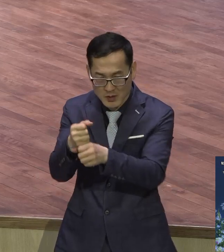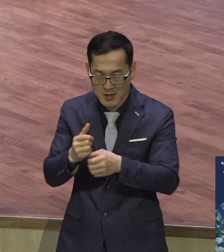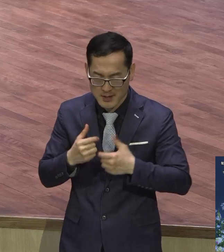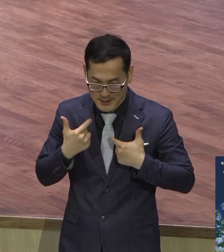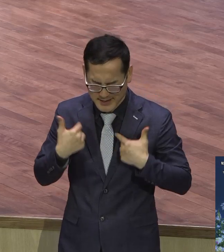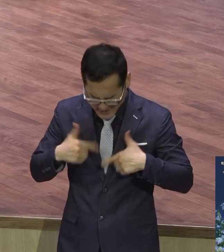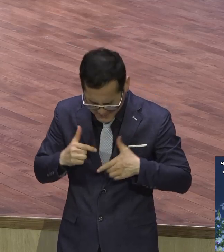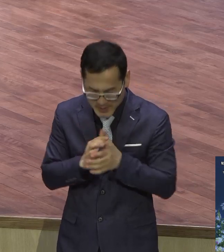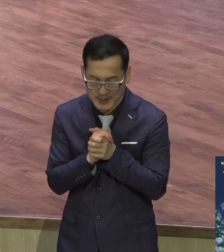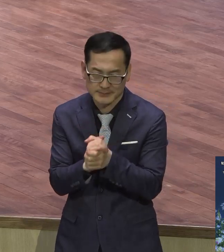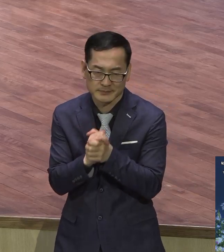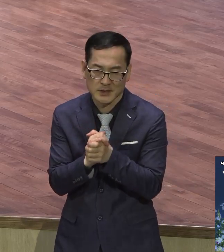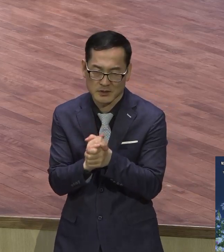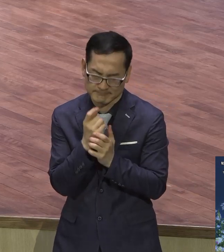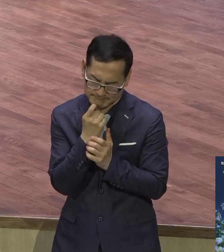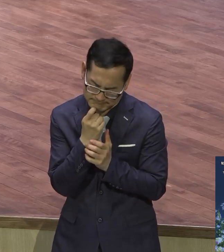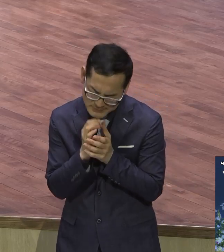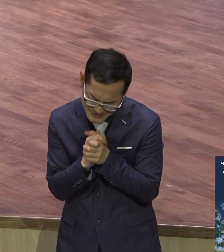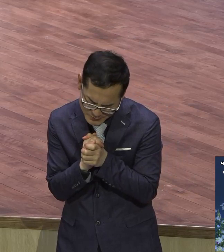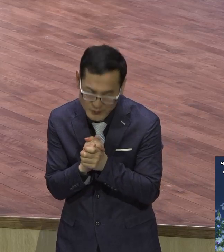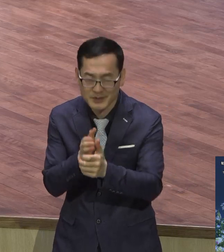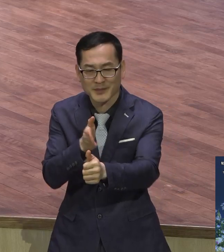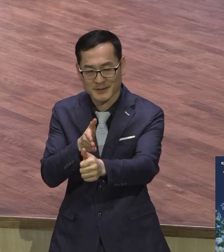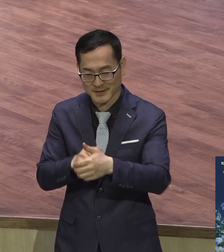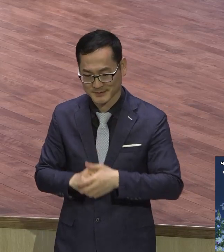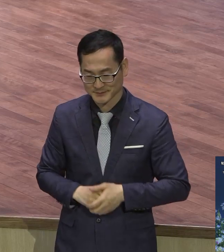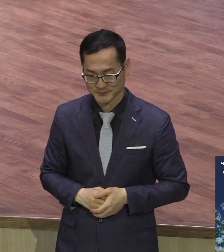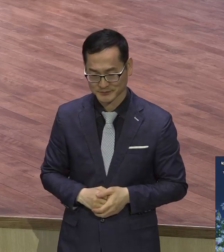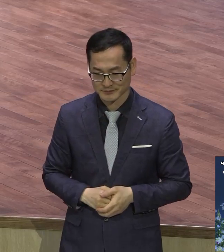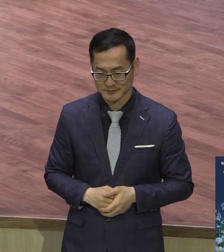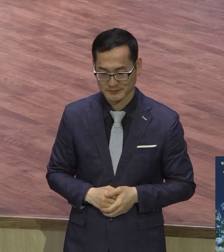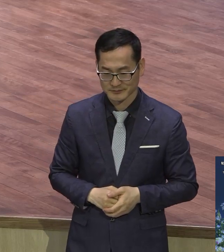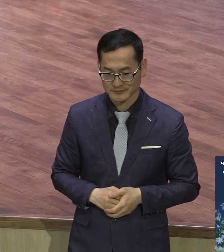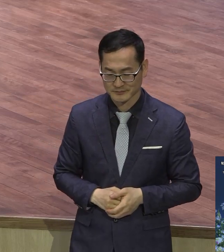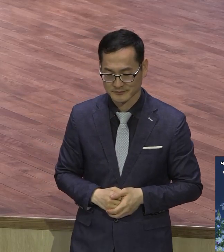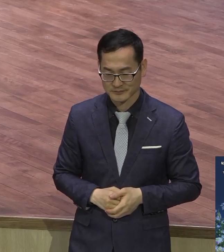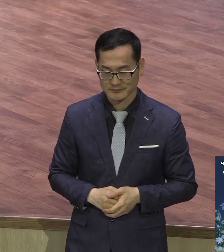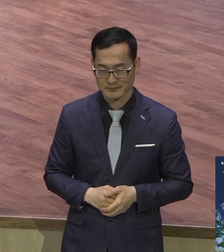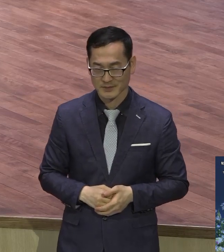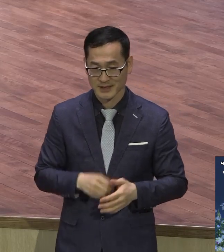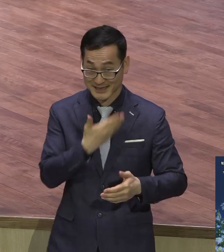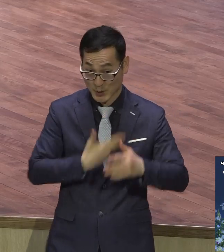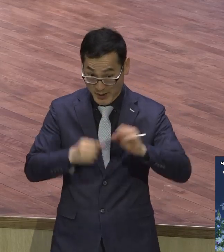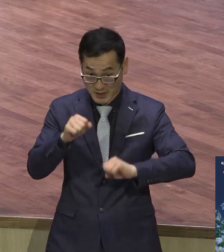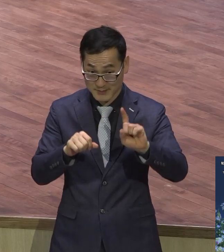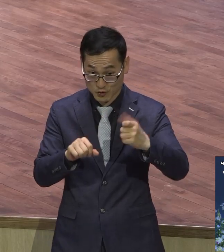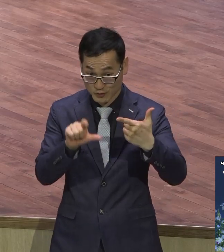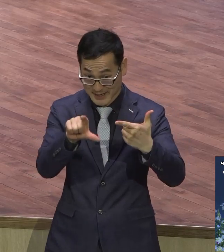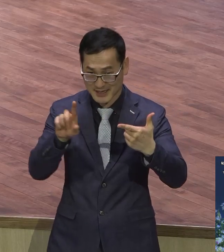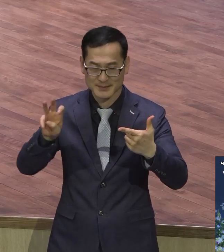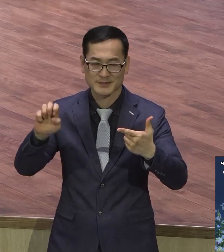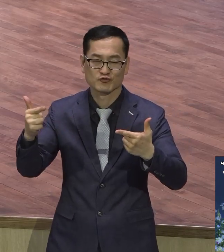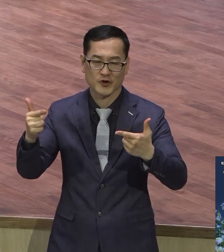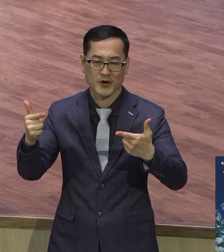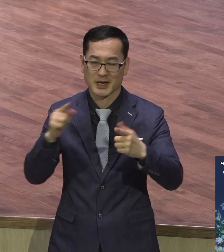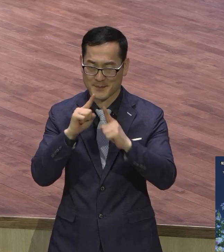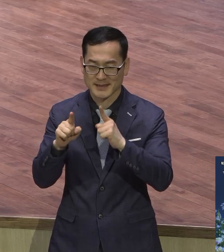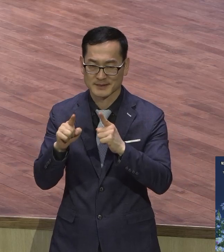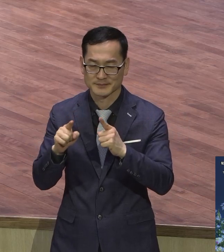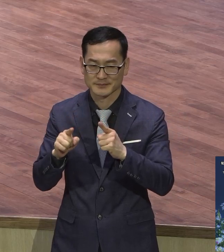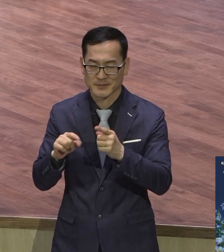기도하시기 바랍니다. 그래서 불신 가정에 나오는 분들은 4경제 16장 31절에 입에서 늘 붙어있어야 돼요. 분명히